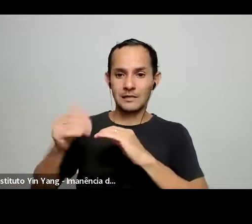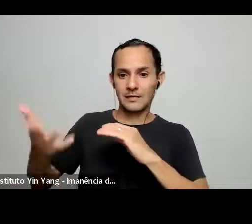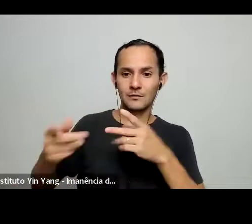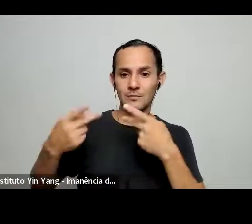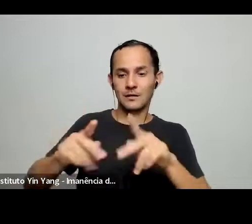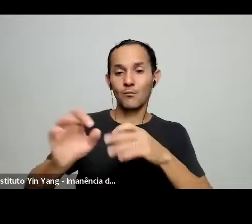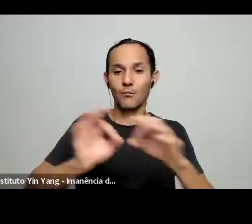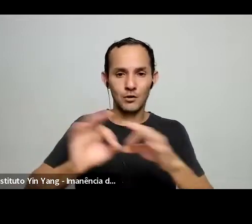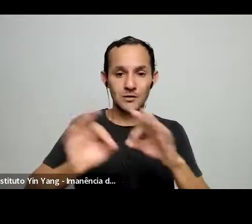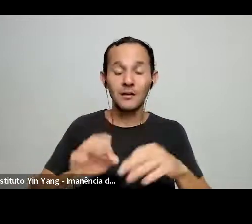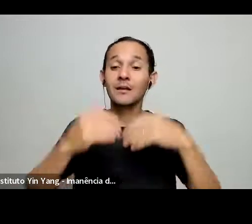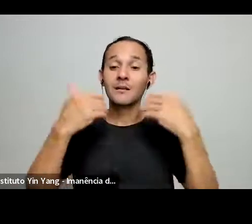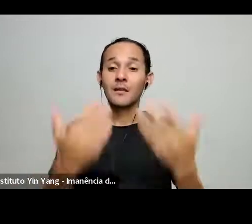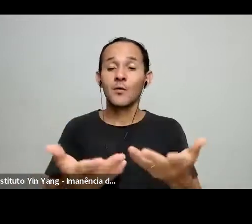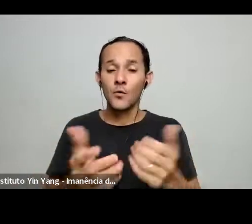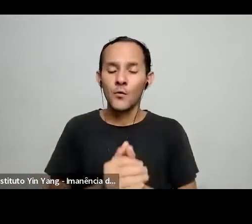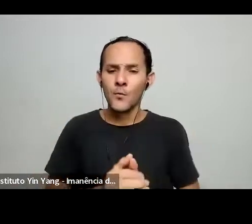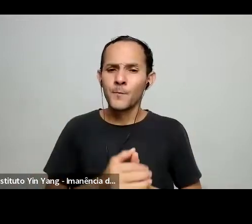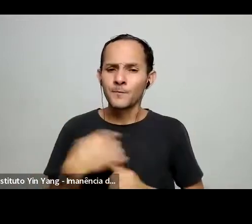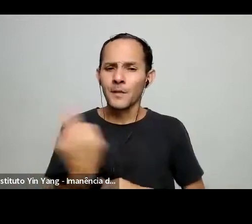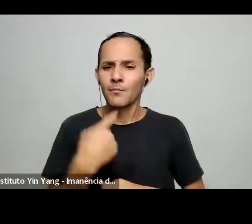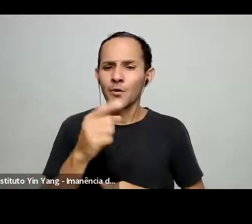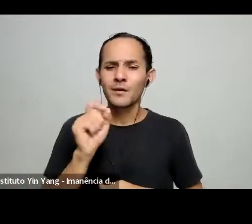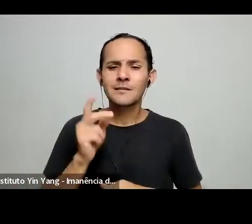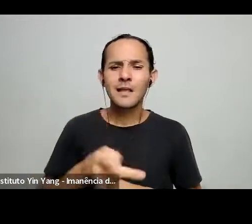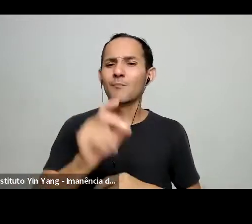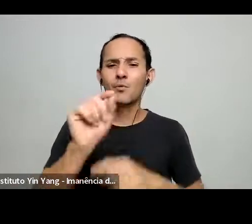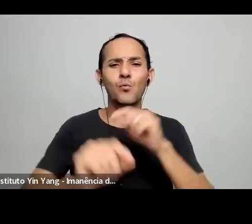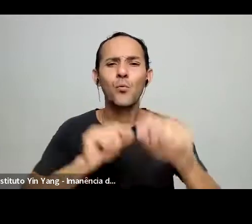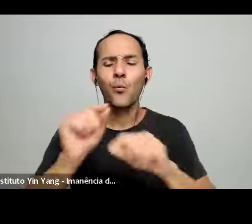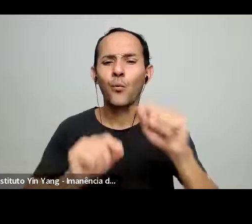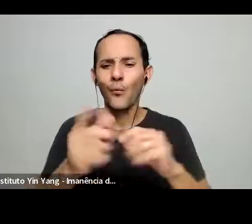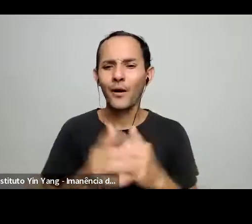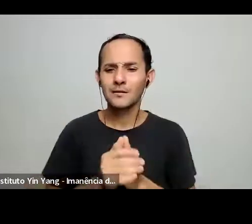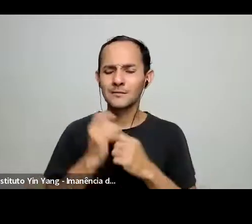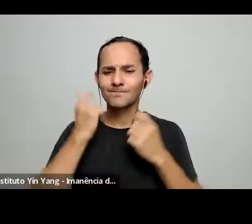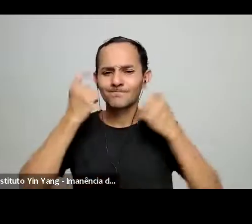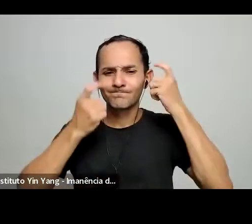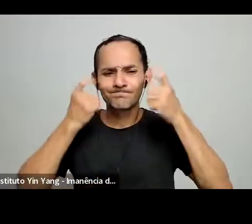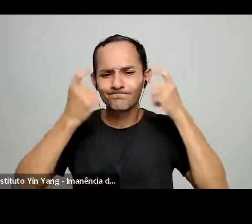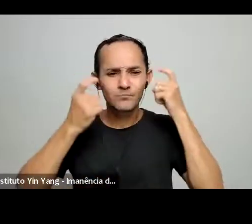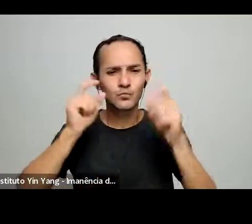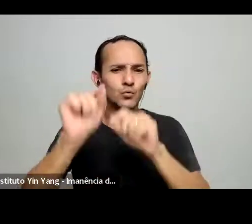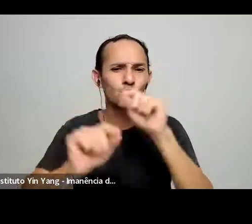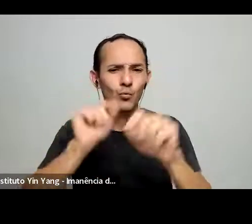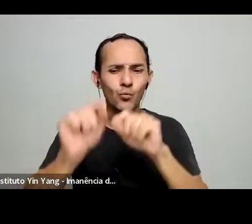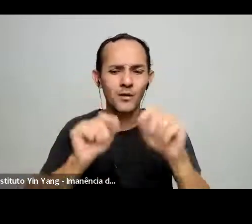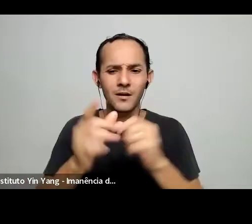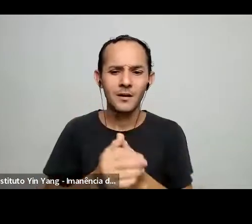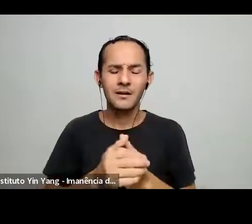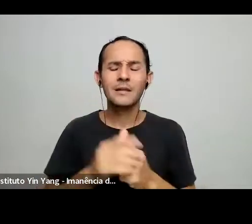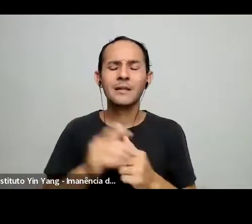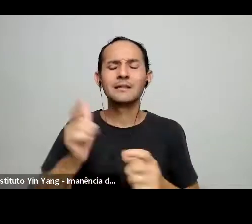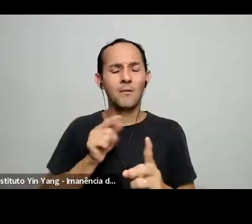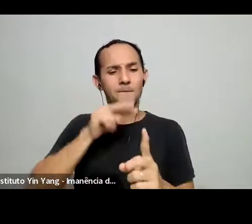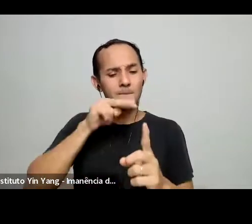projeto. Então, para a gente sempre foi uma preocupação de trazer esse olhar